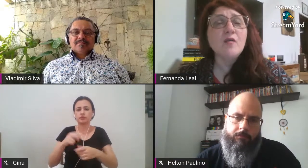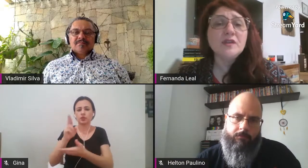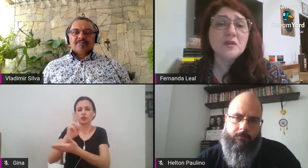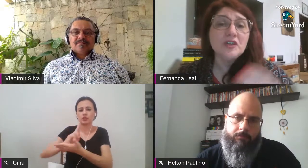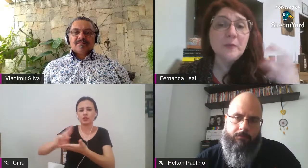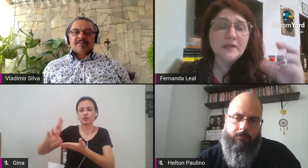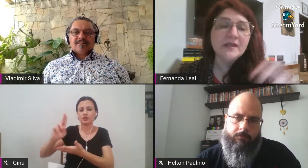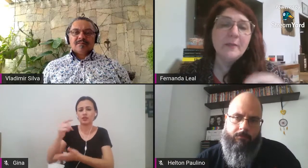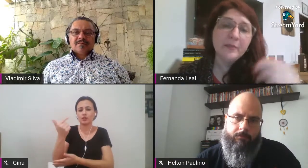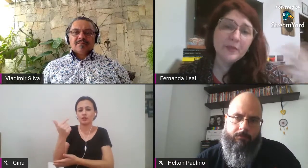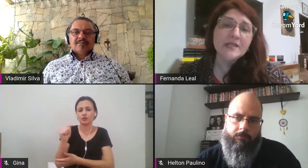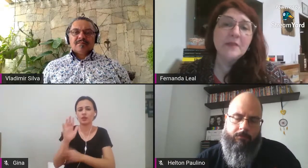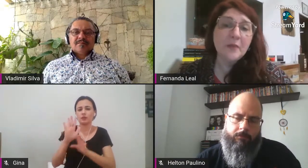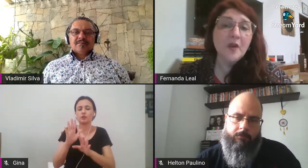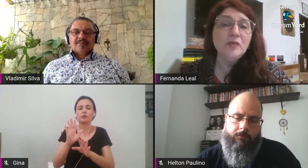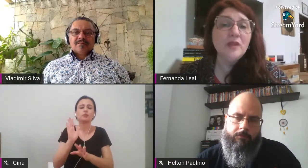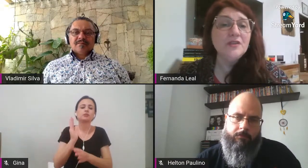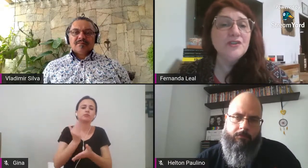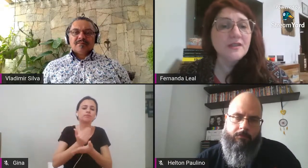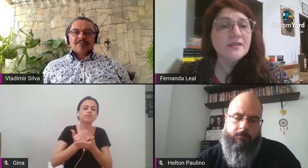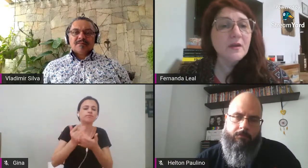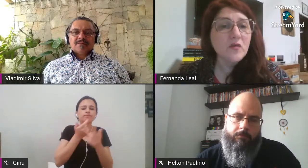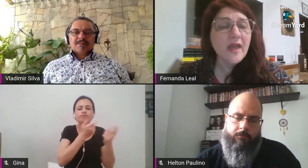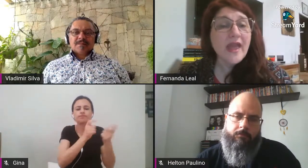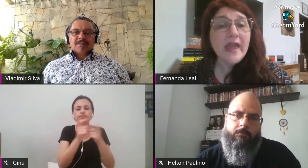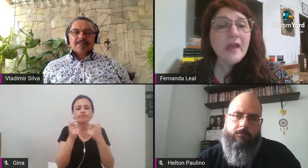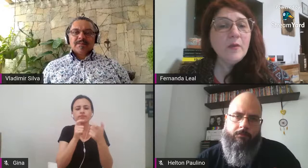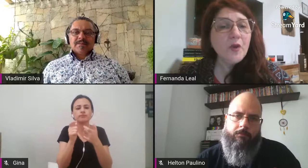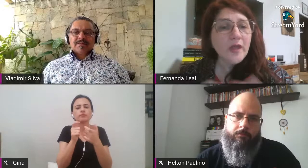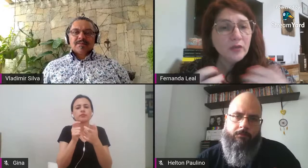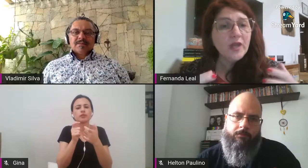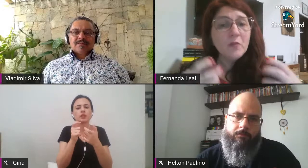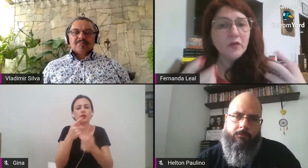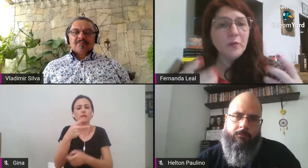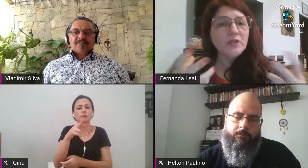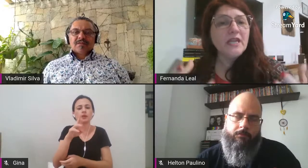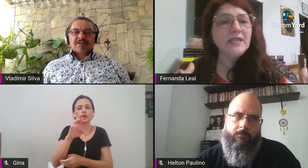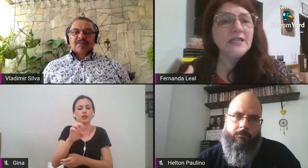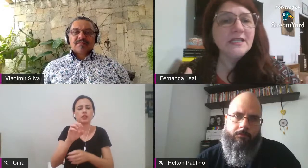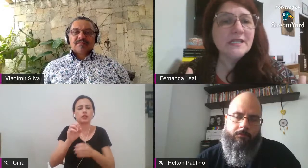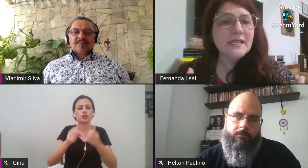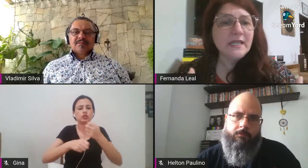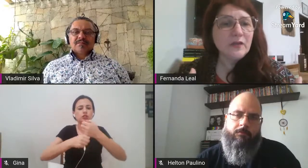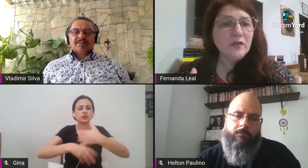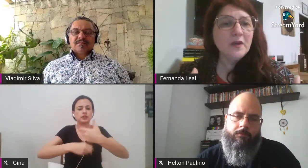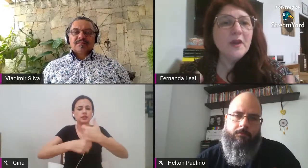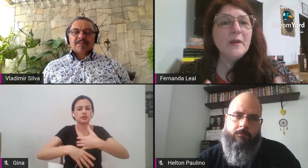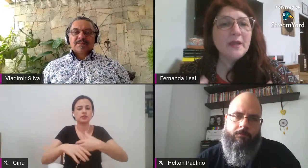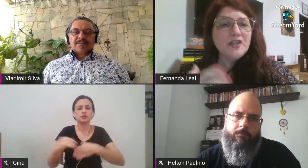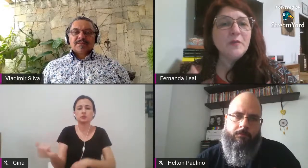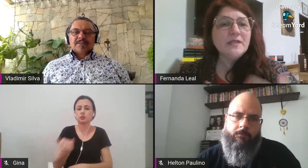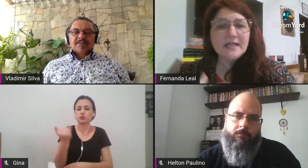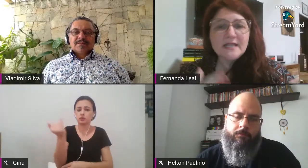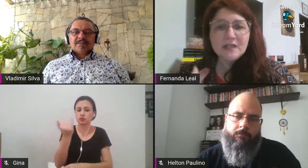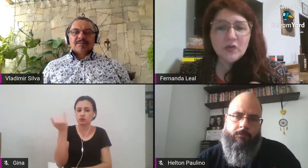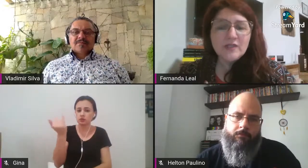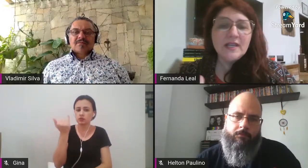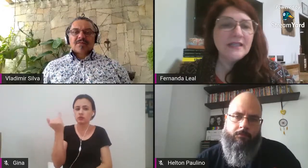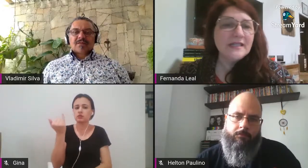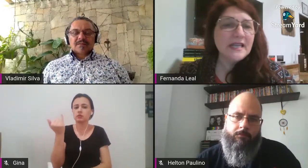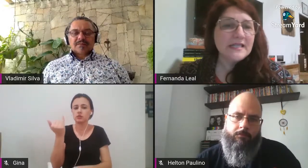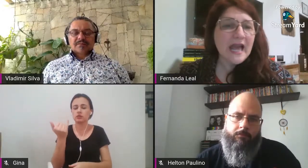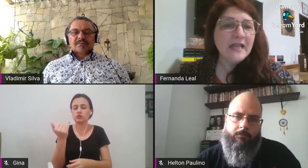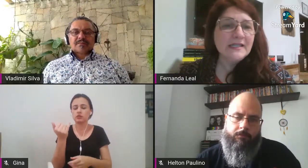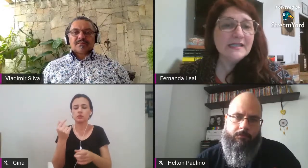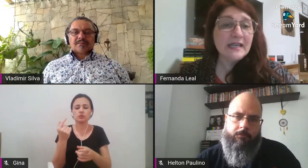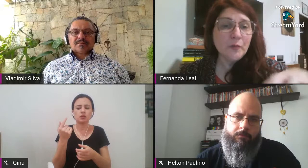já conversou, a gente pensa que, por exemplo, a pró-reitoria de extensão é uma pró-reitoria muito potente nesse sentido, para a gente pensar as ações